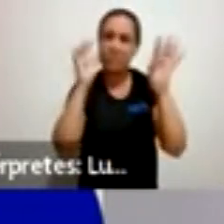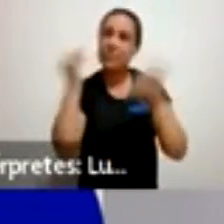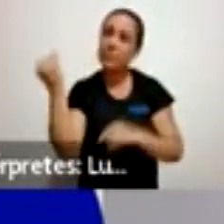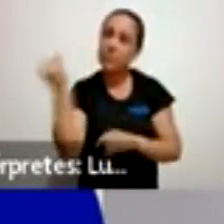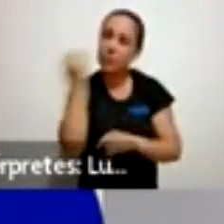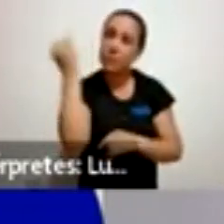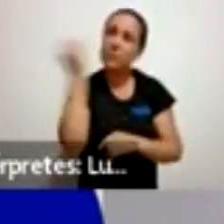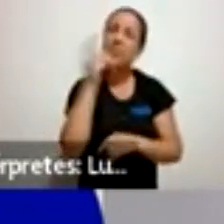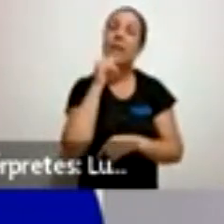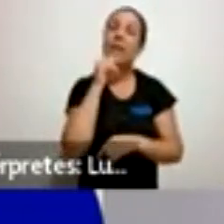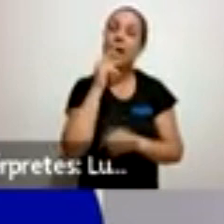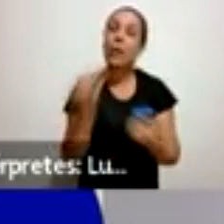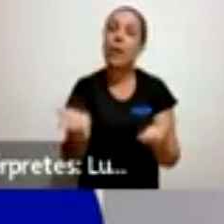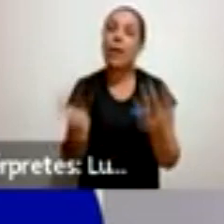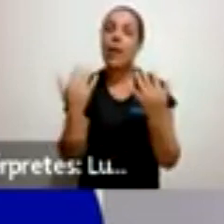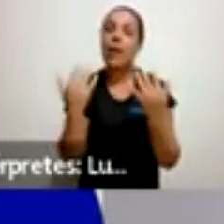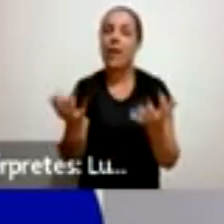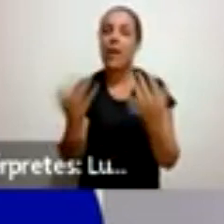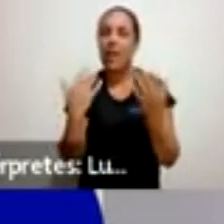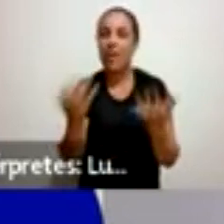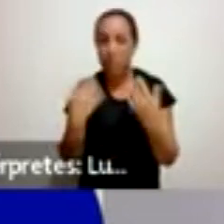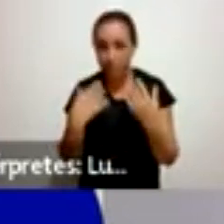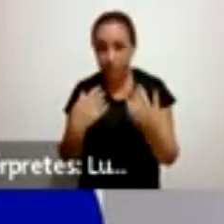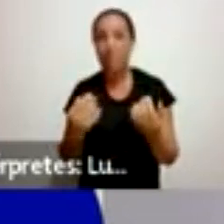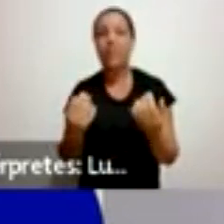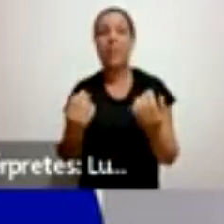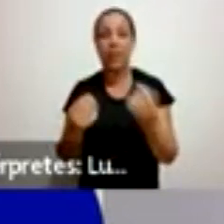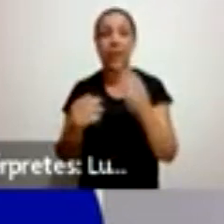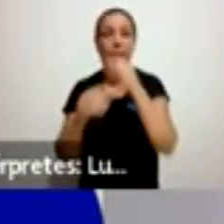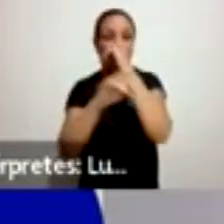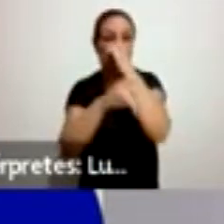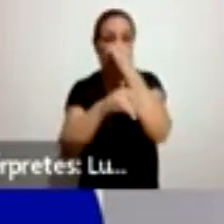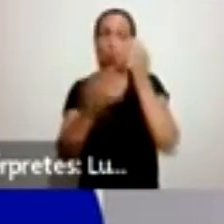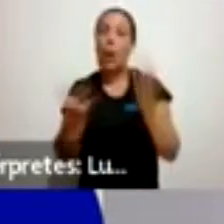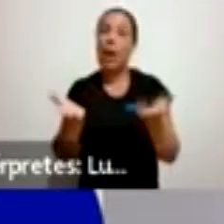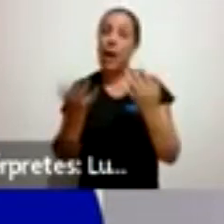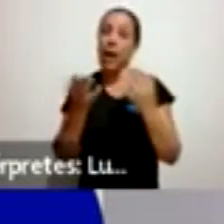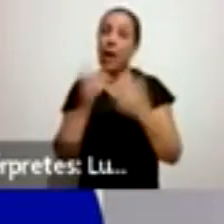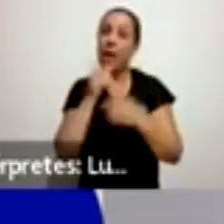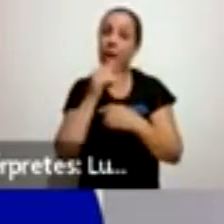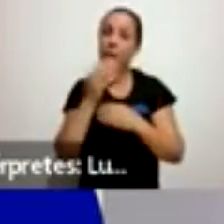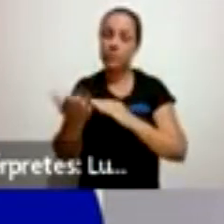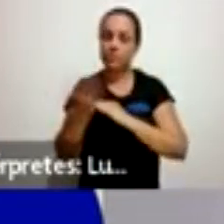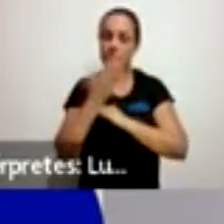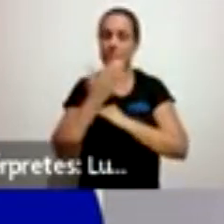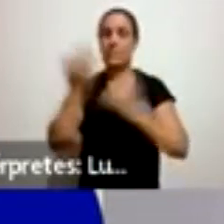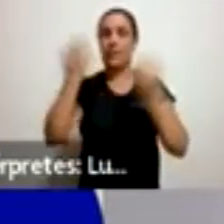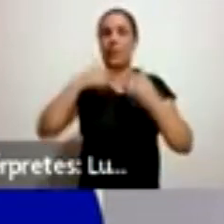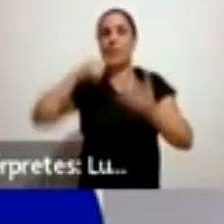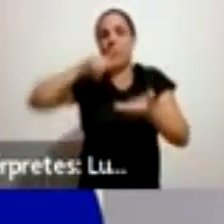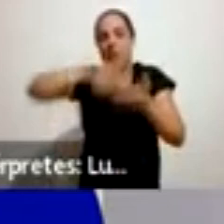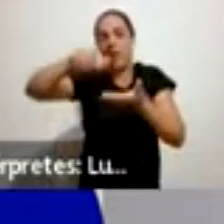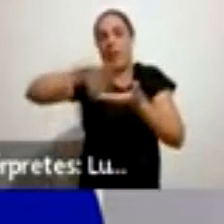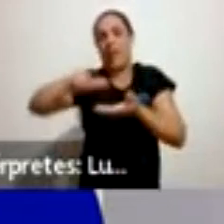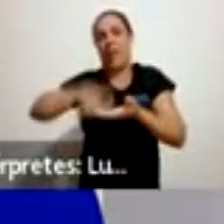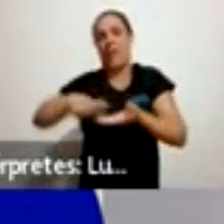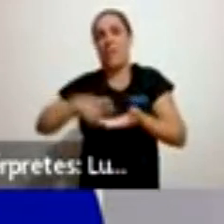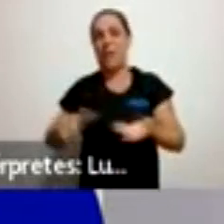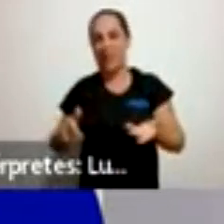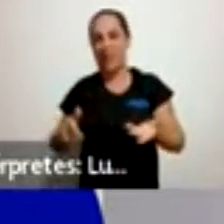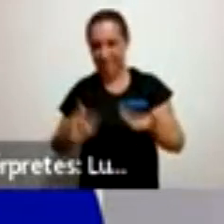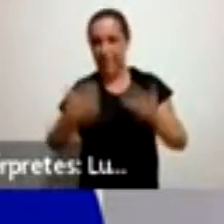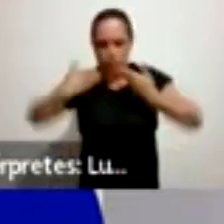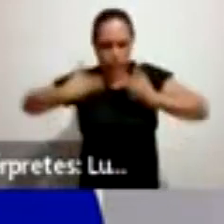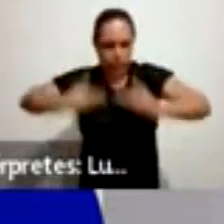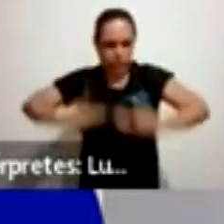água ionizada. Ela hidrata, alcaliniza, antioxida e desintoxica. Uma água nesse formato, ela pode ser usada